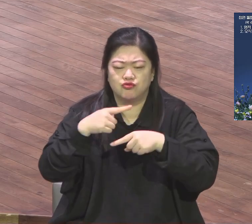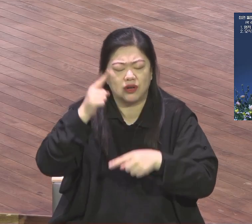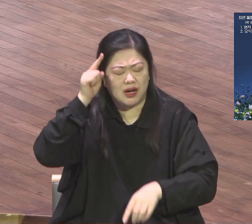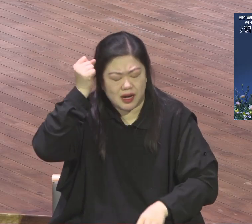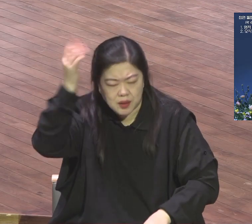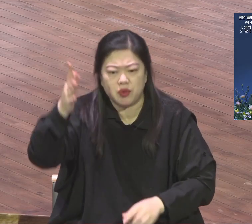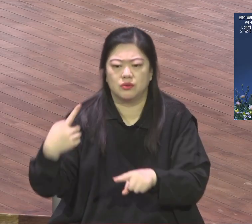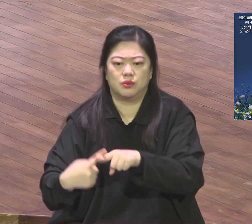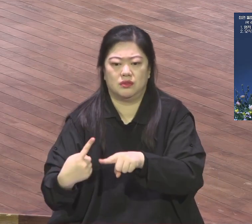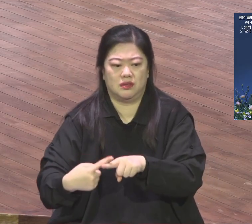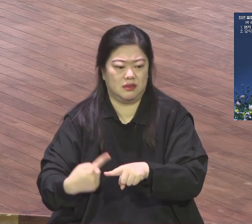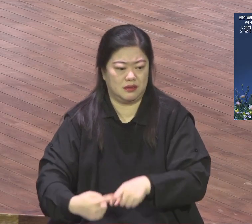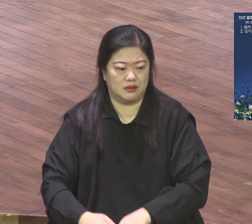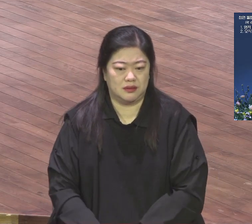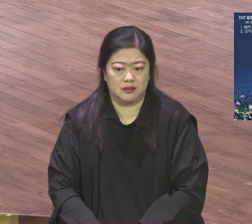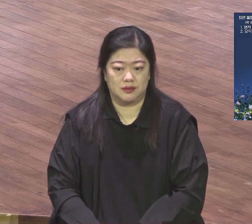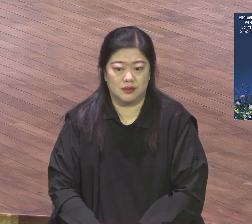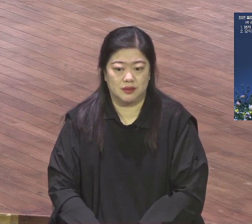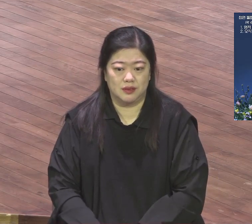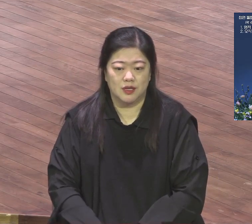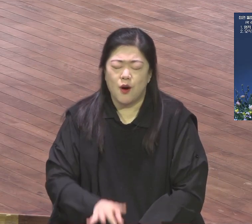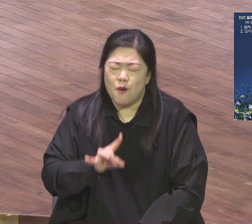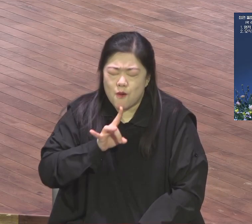아시겠어요? 삶의 방향이 틀어져